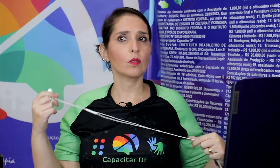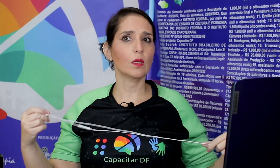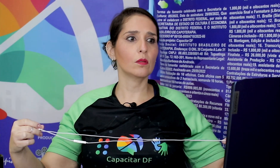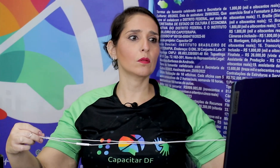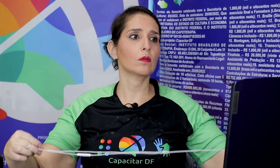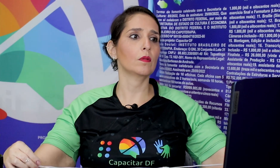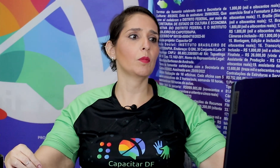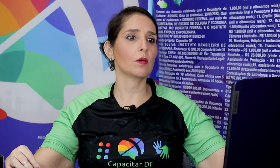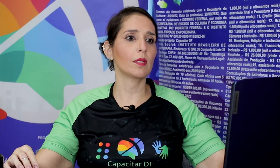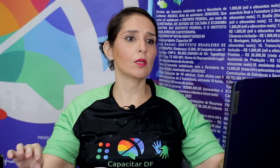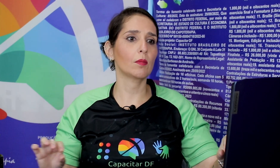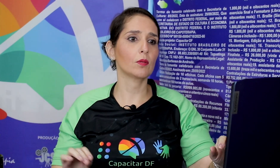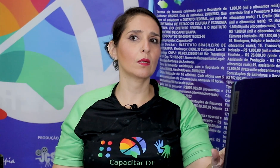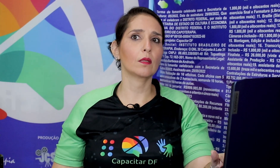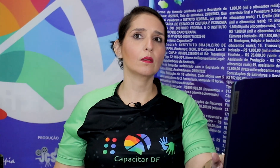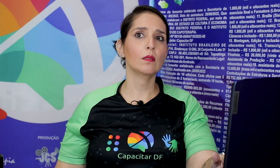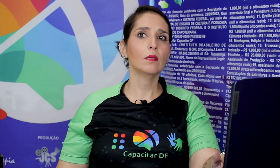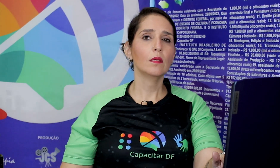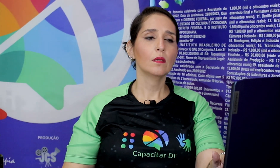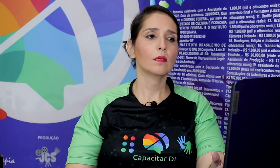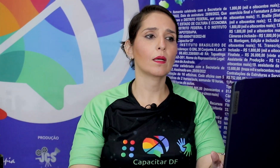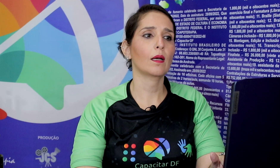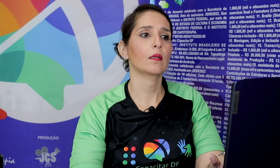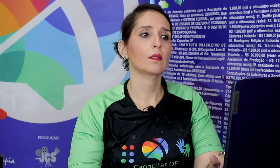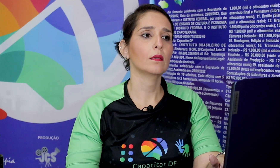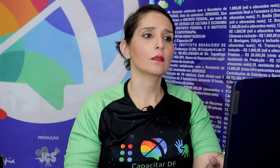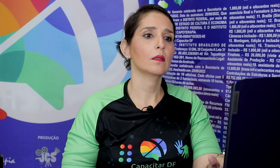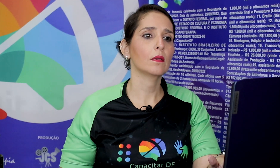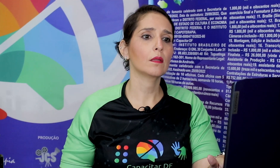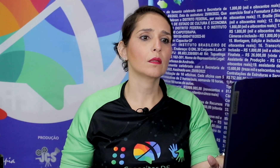Pode cortar de novo, pode abaixar não.